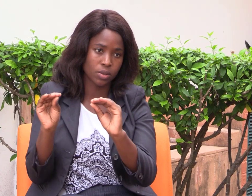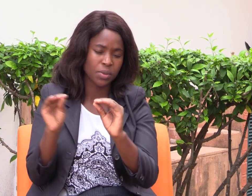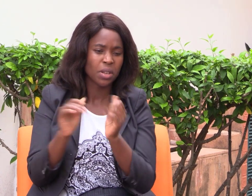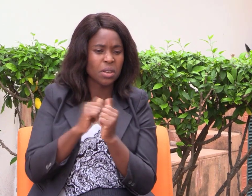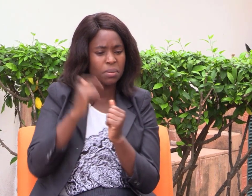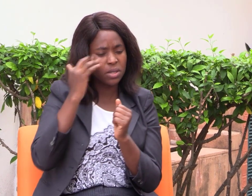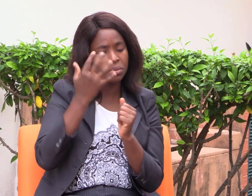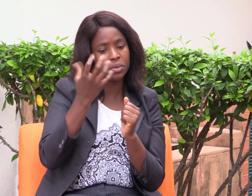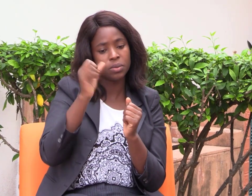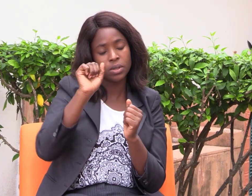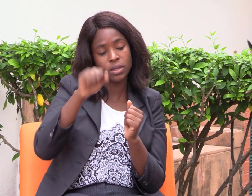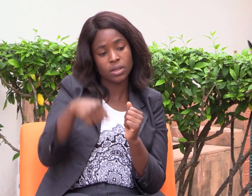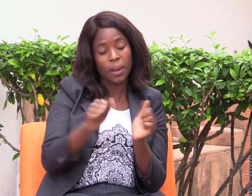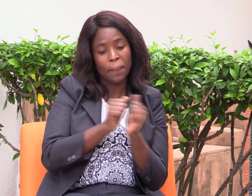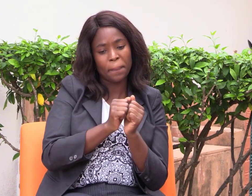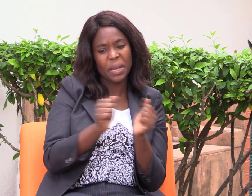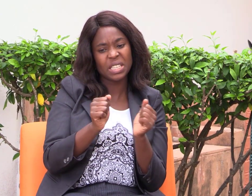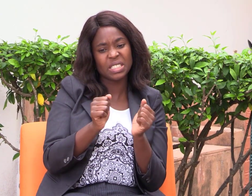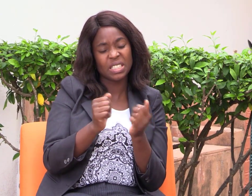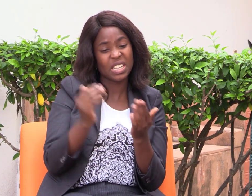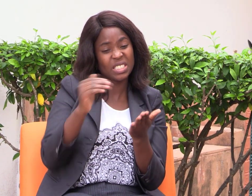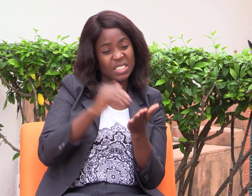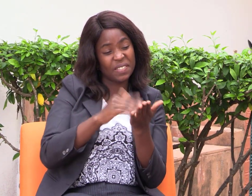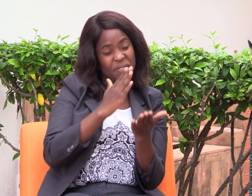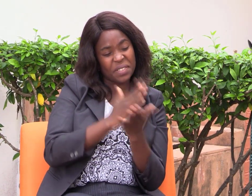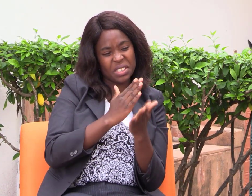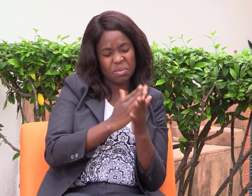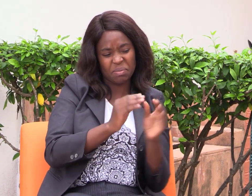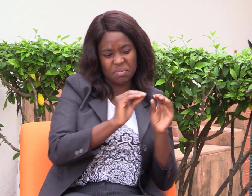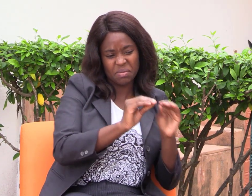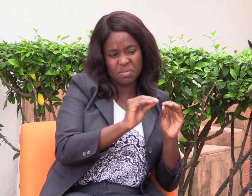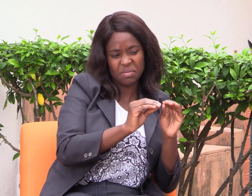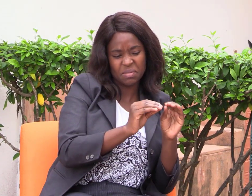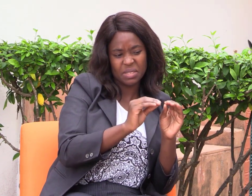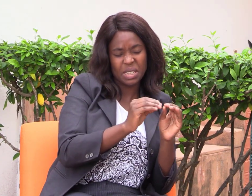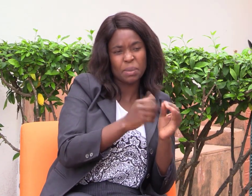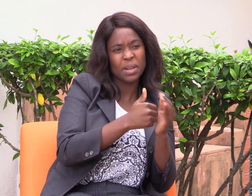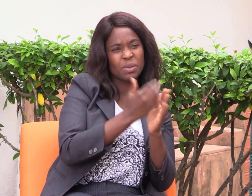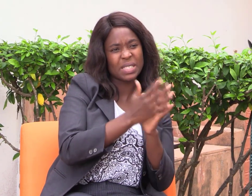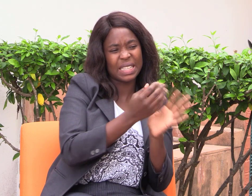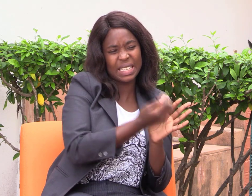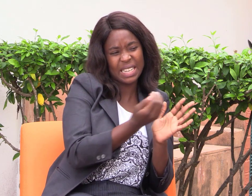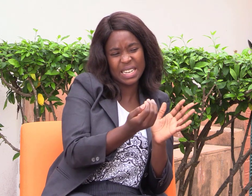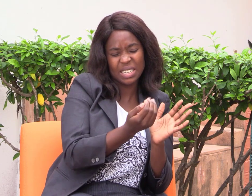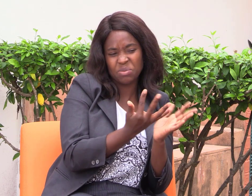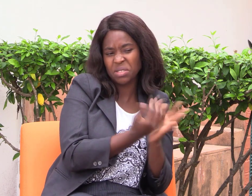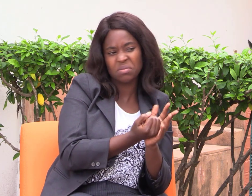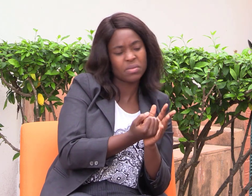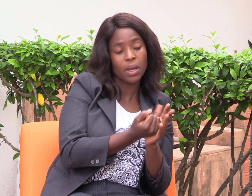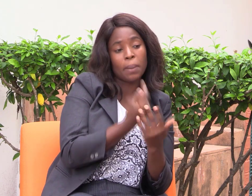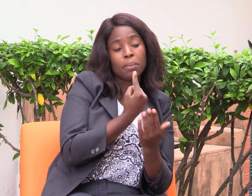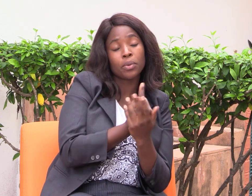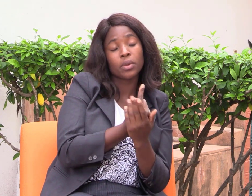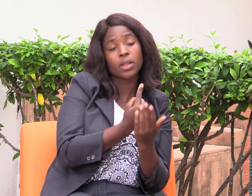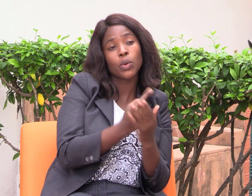Eu acho que isso é uma coisa que deve passar pelo Ministério da Educação, porque, na verdade, para ensinarmos as crianças a língua de